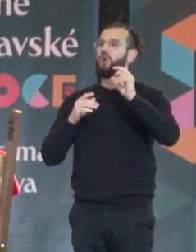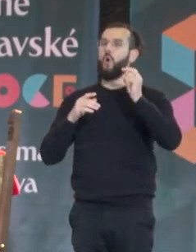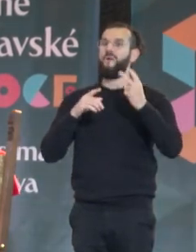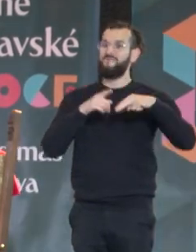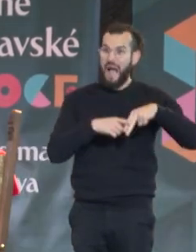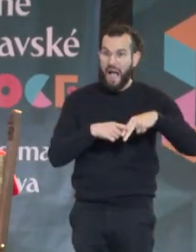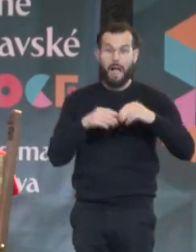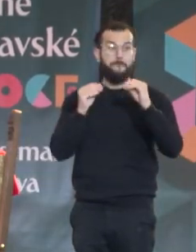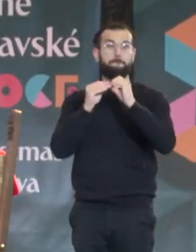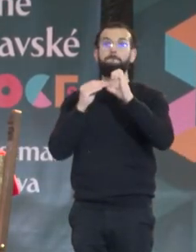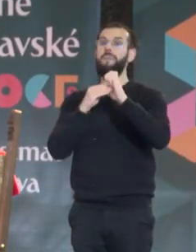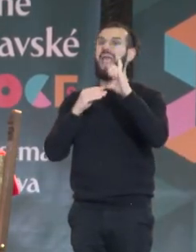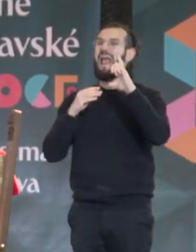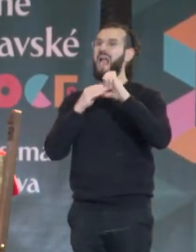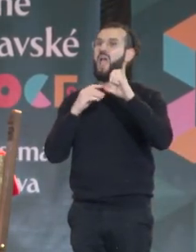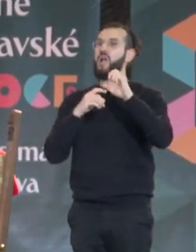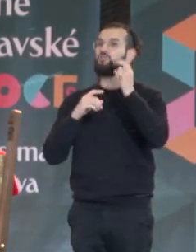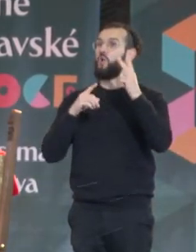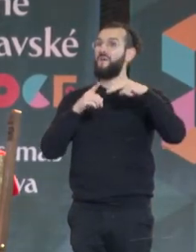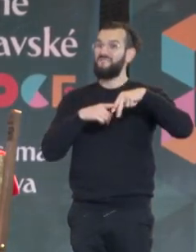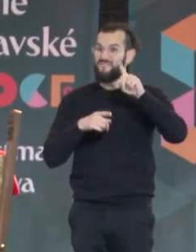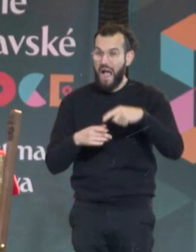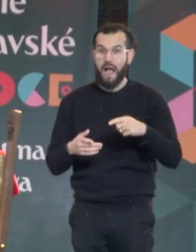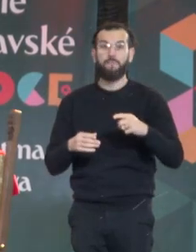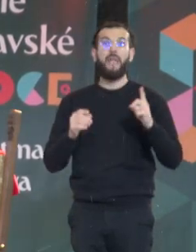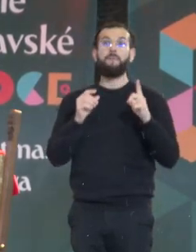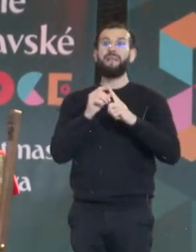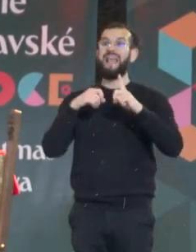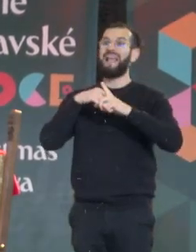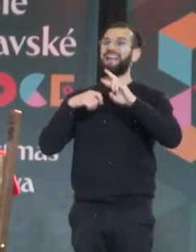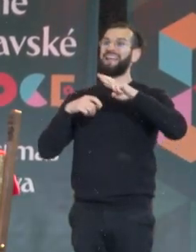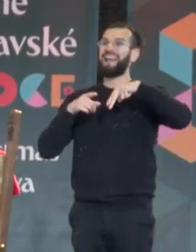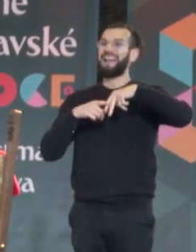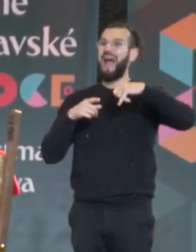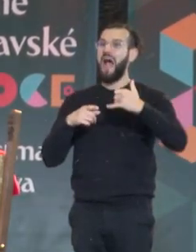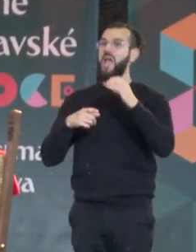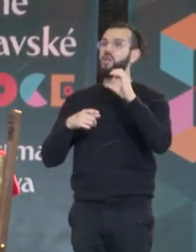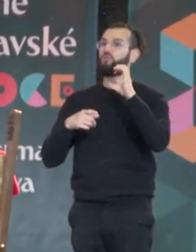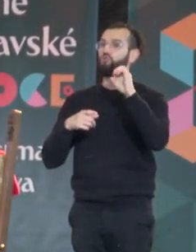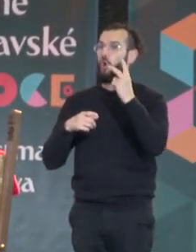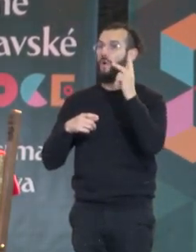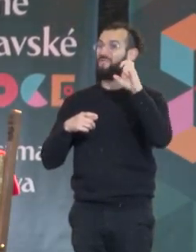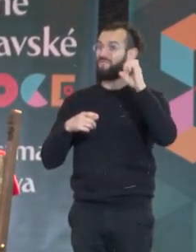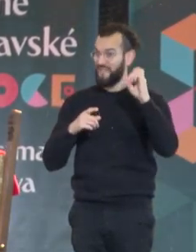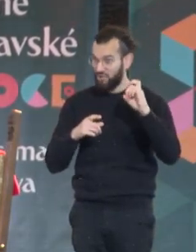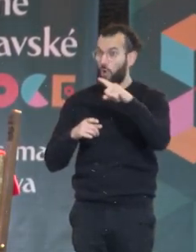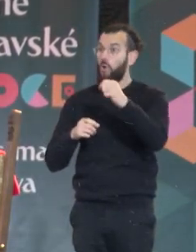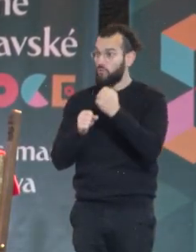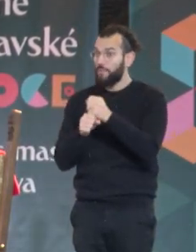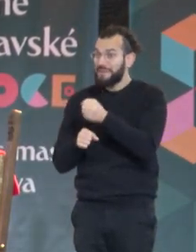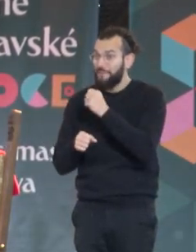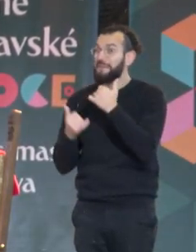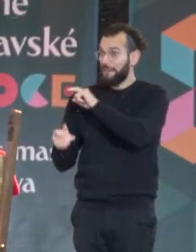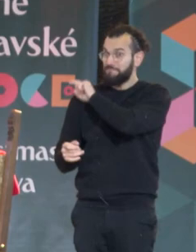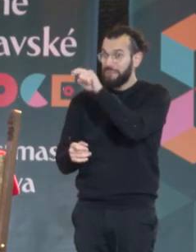a medzi nimi aj herec Peter Krajčovič, ktorého by som tu chcela aj teraz privítať medzi nami a ktorý